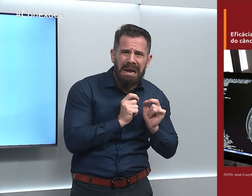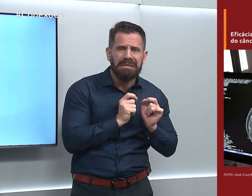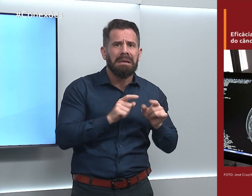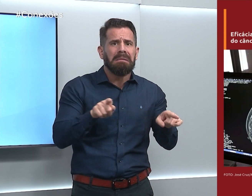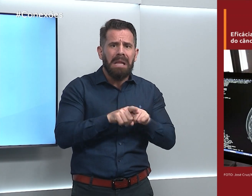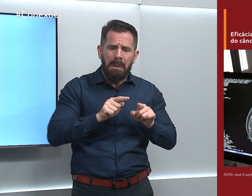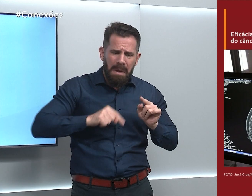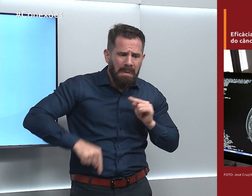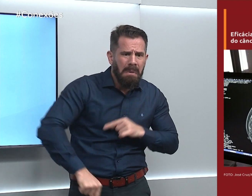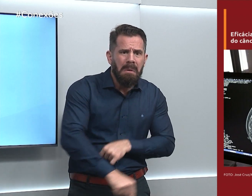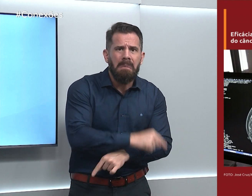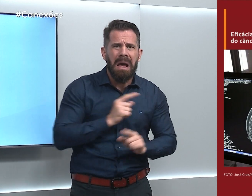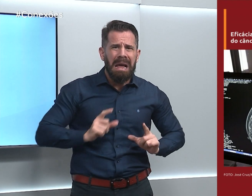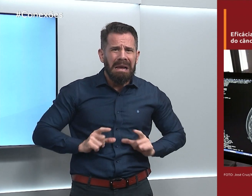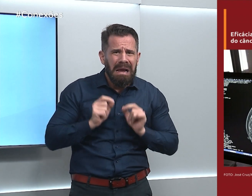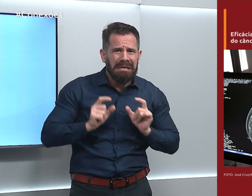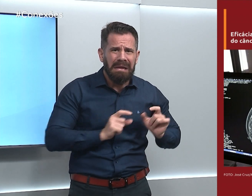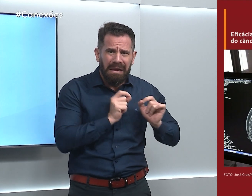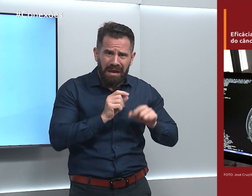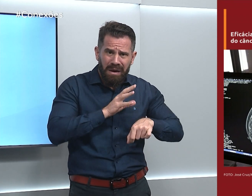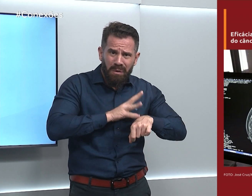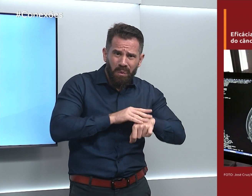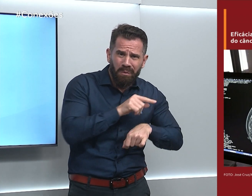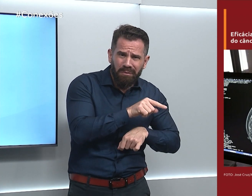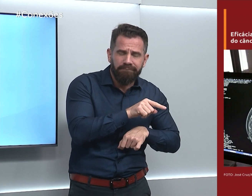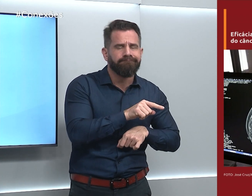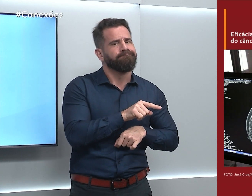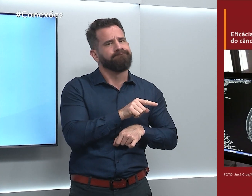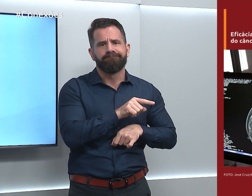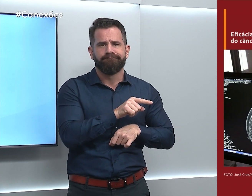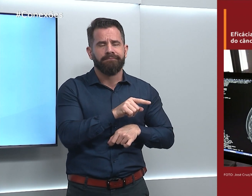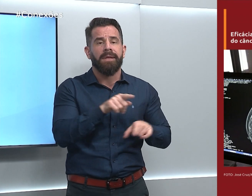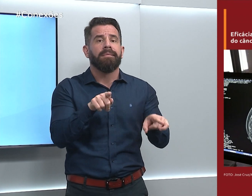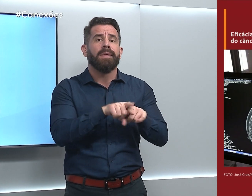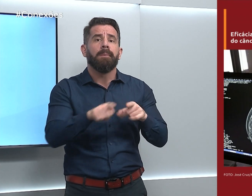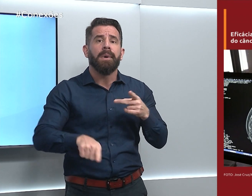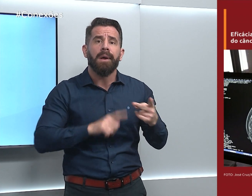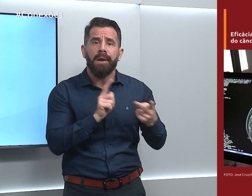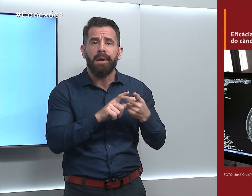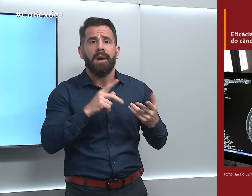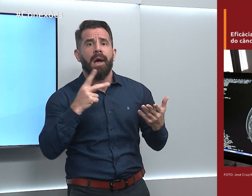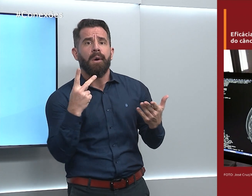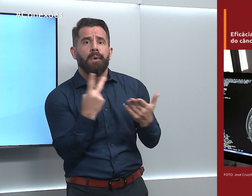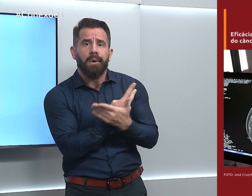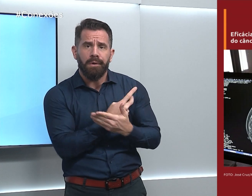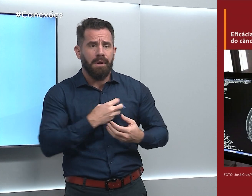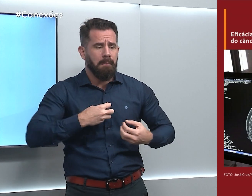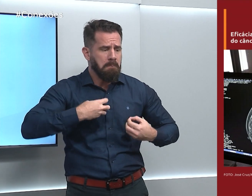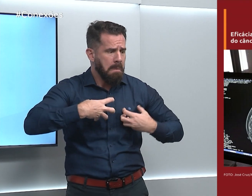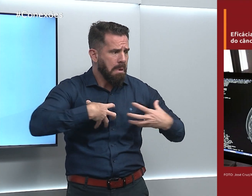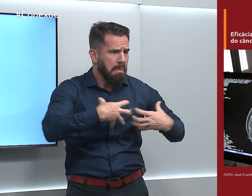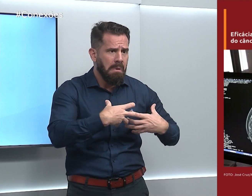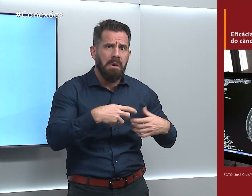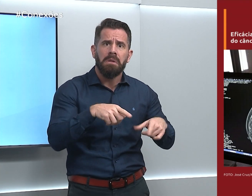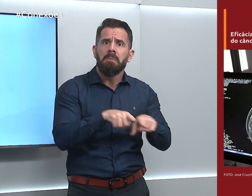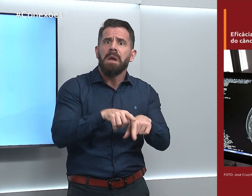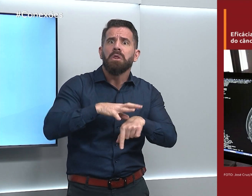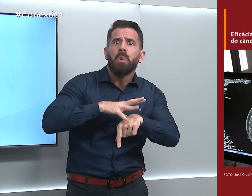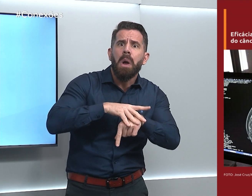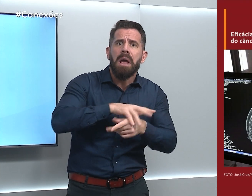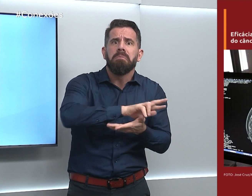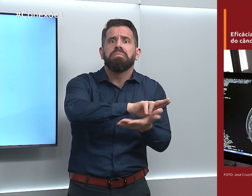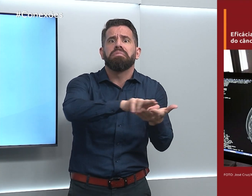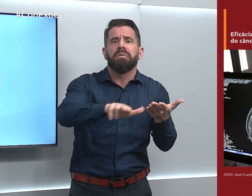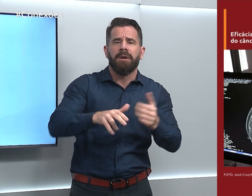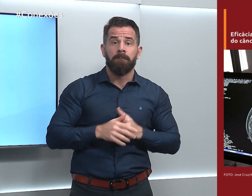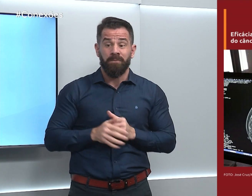mas em outras partes do corpo, e também como causa de inflamações e transtornos de saúde. Bom, essa entidade